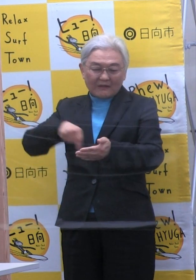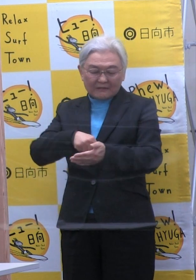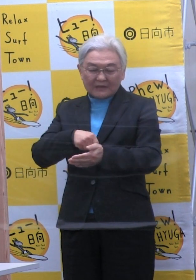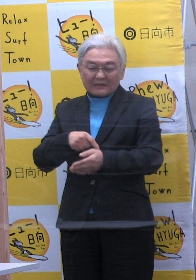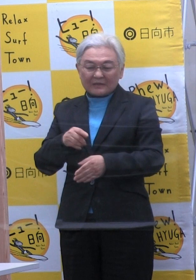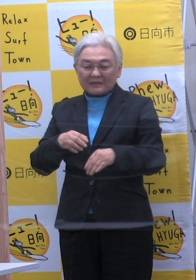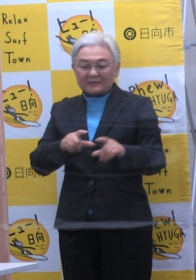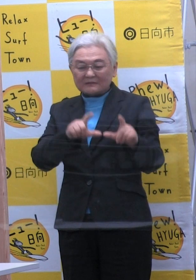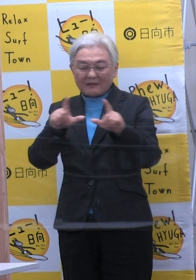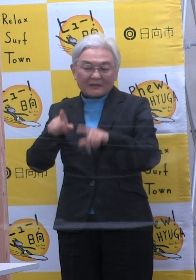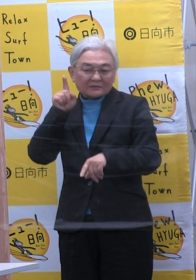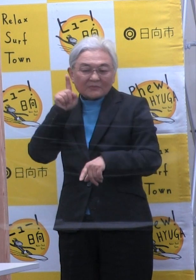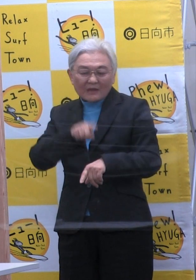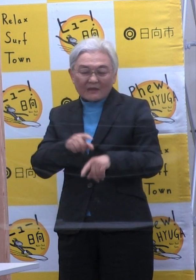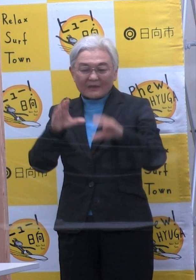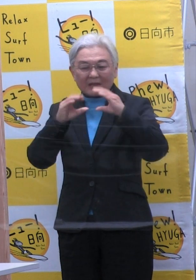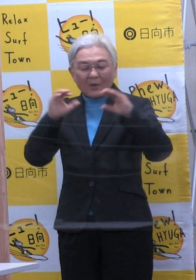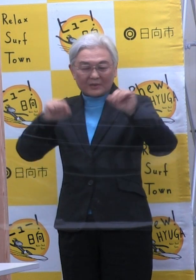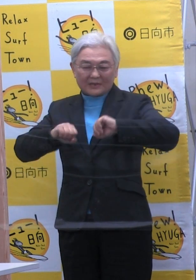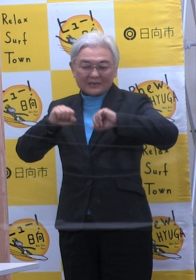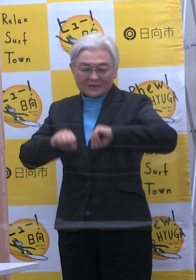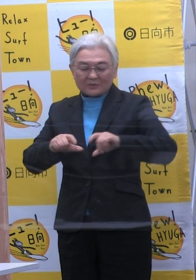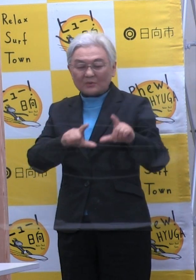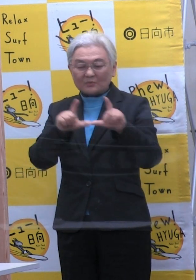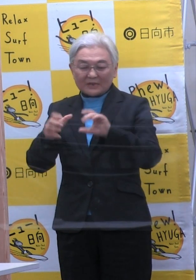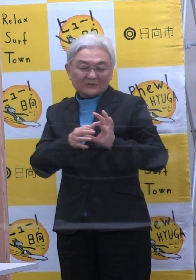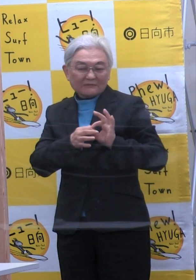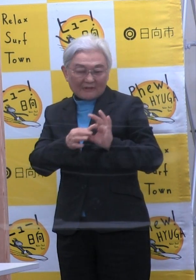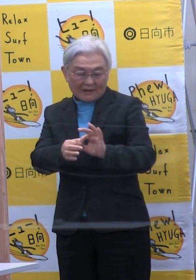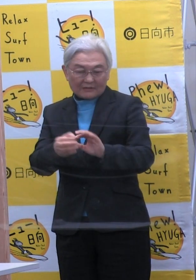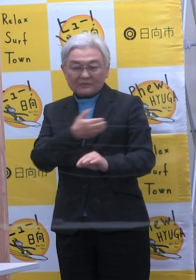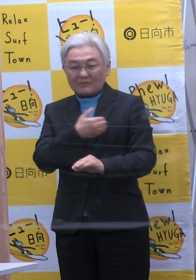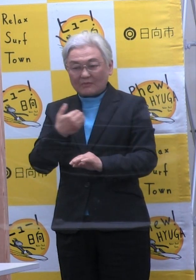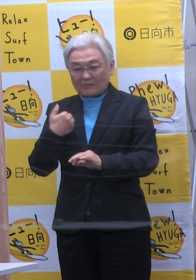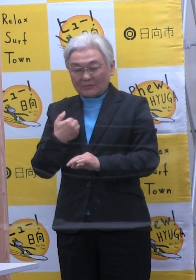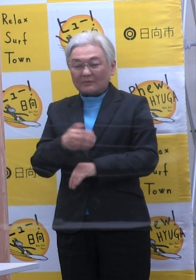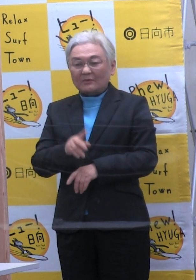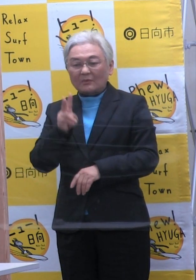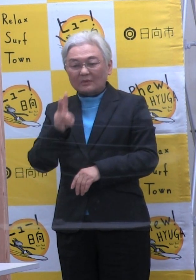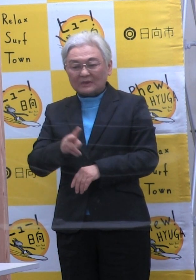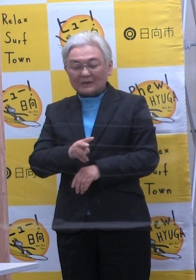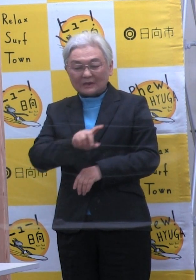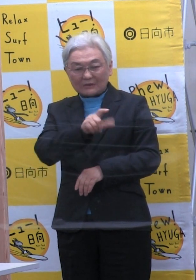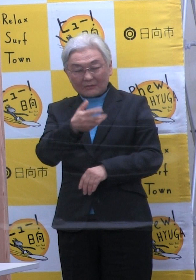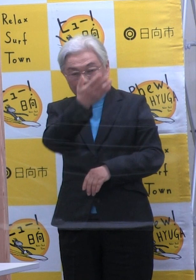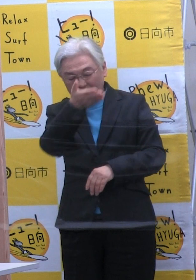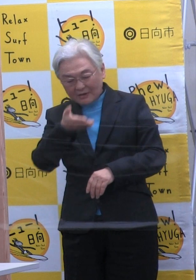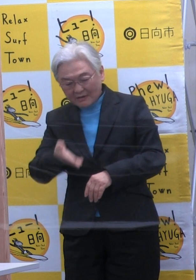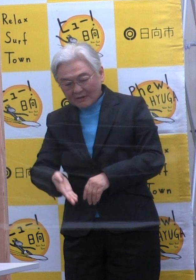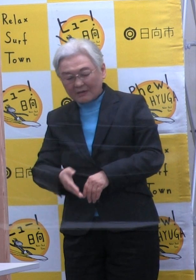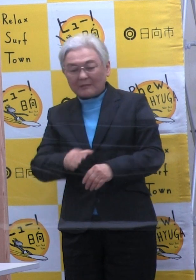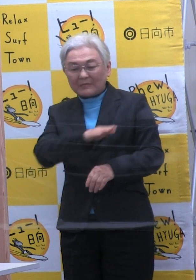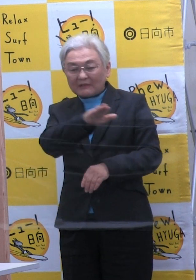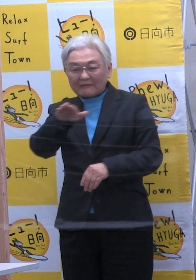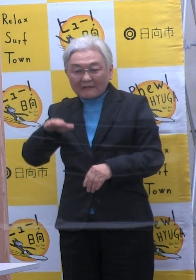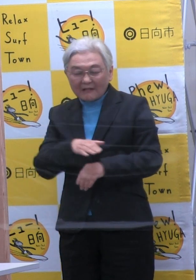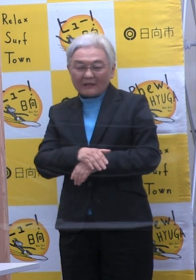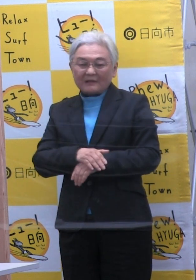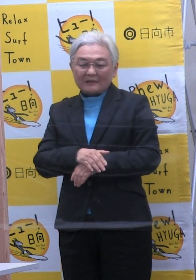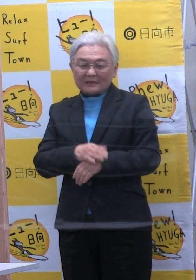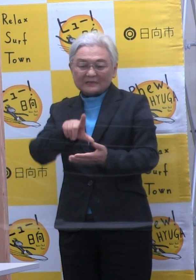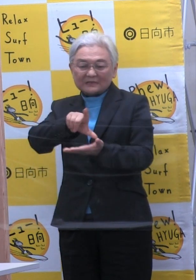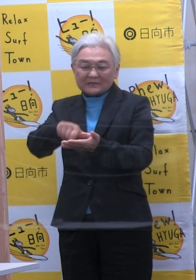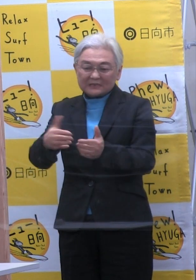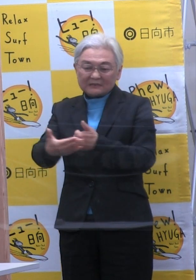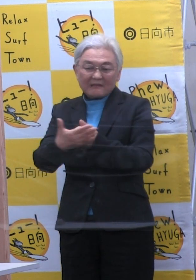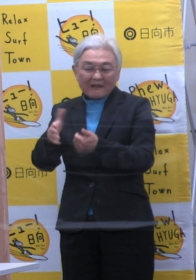域において笑顔で生き生きと暮らし続けられるよう、あらゆる世代の誰もが地域社会で支